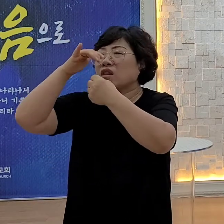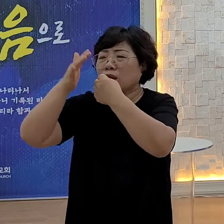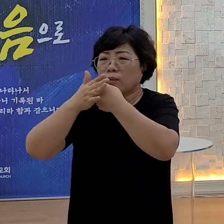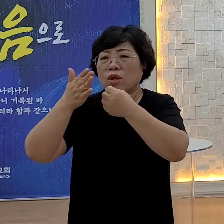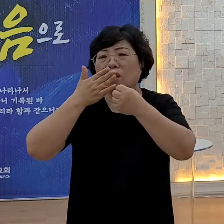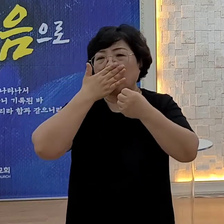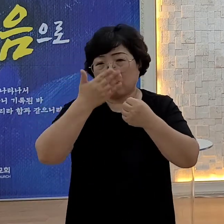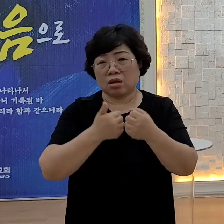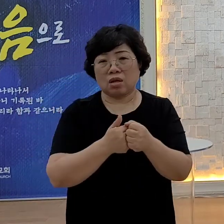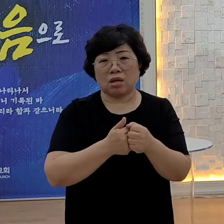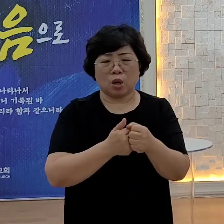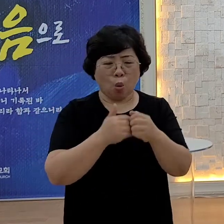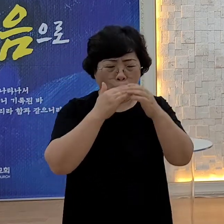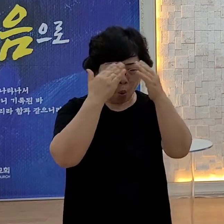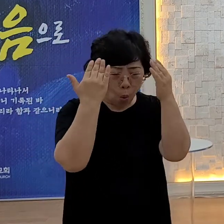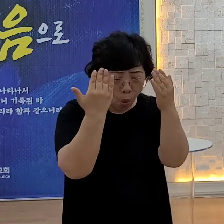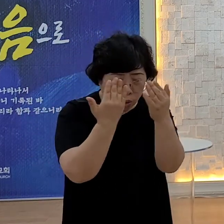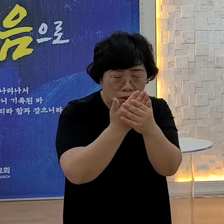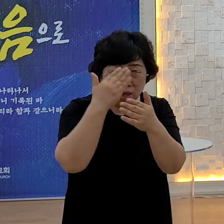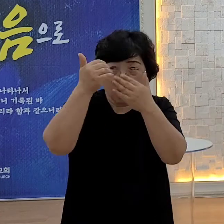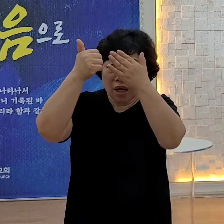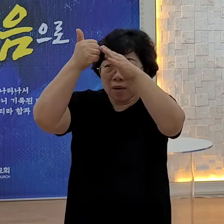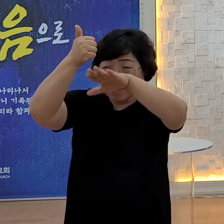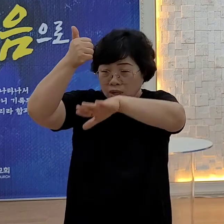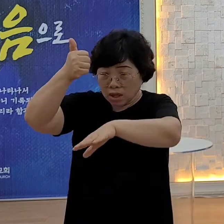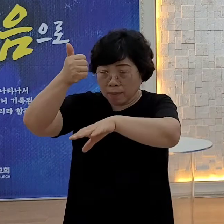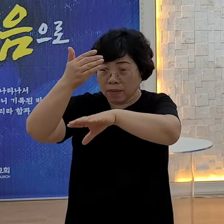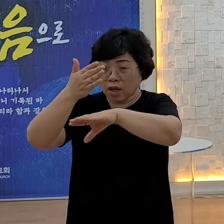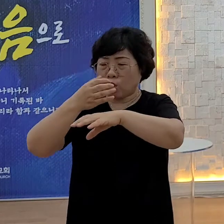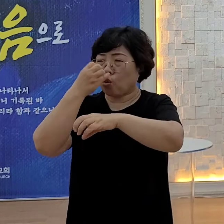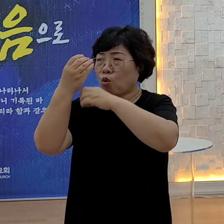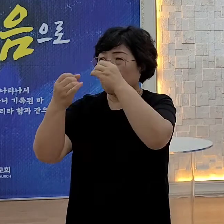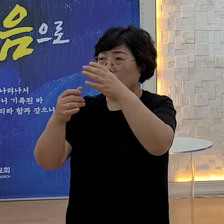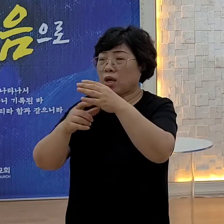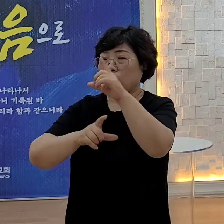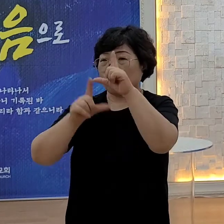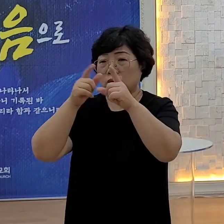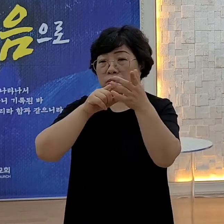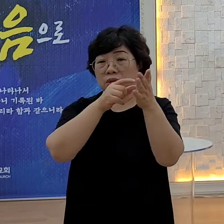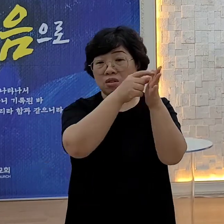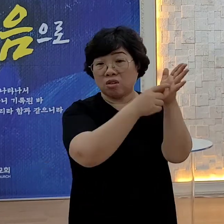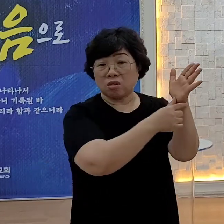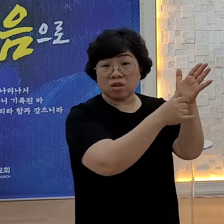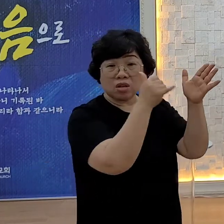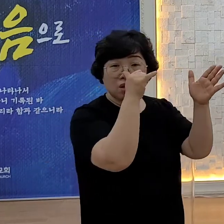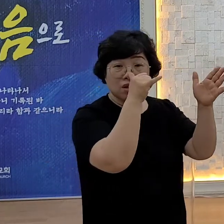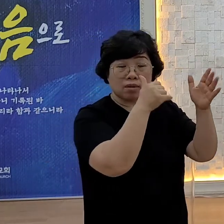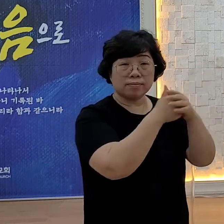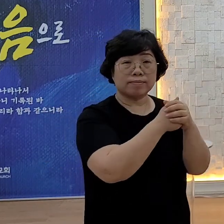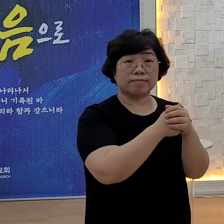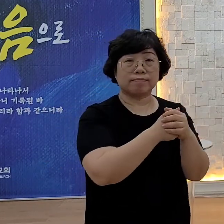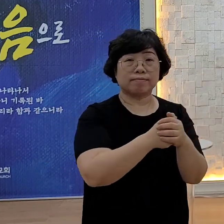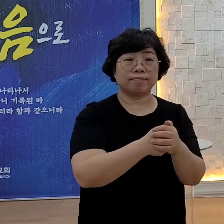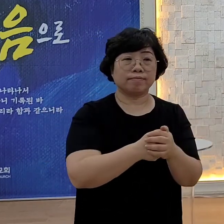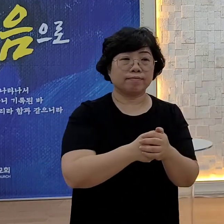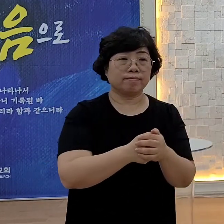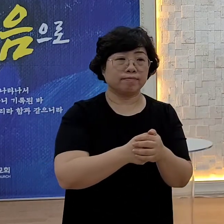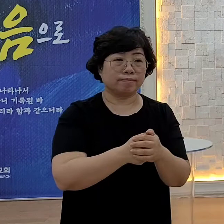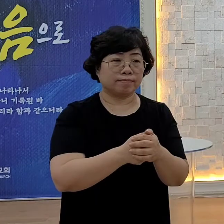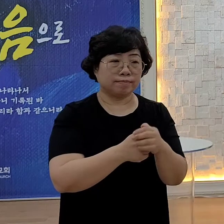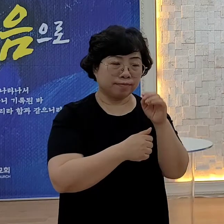모습. 전적인 하나님의 은혜였다. 근데 이게 아까 오늘 본문에도